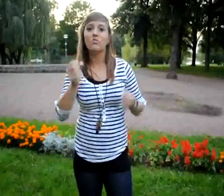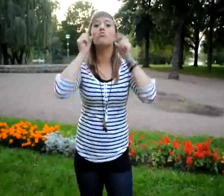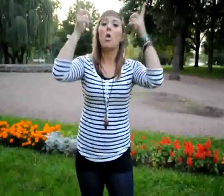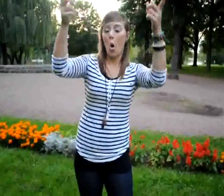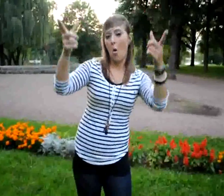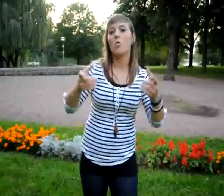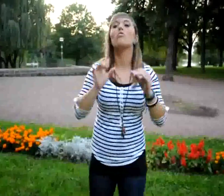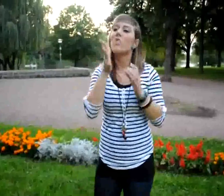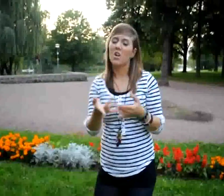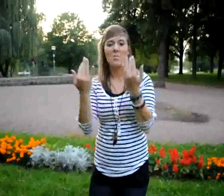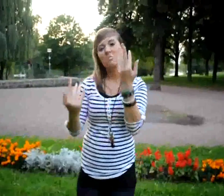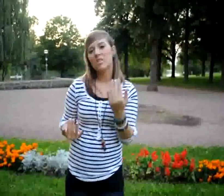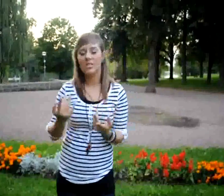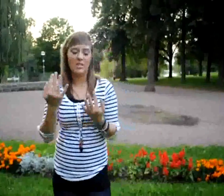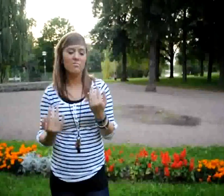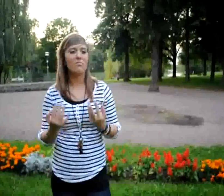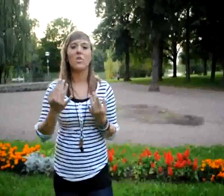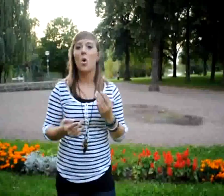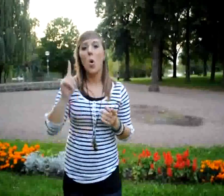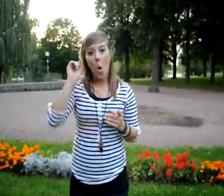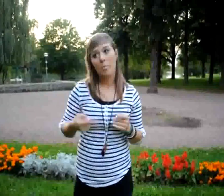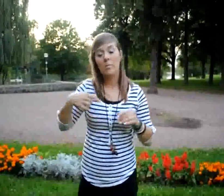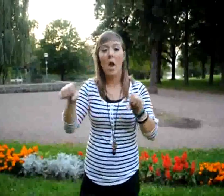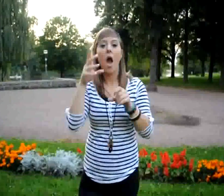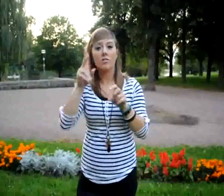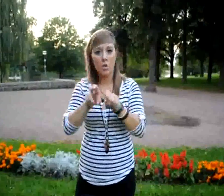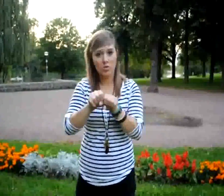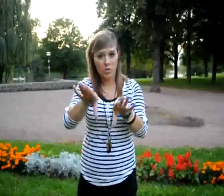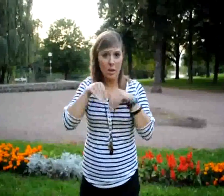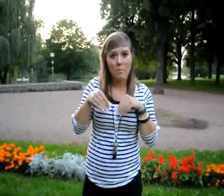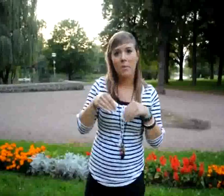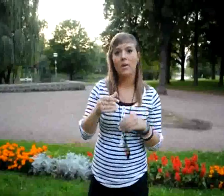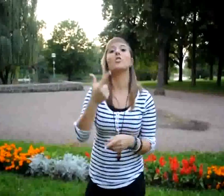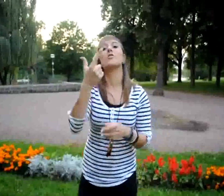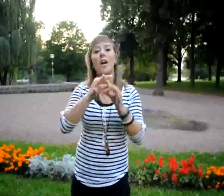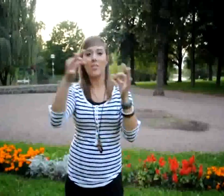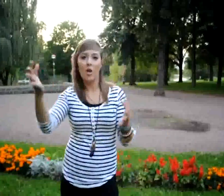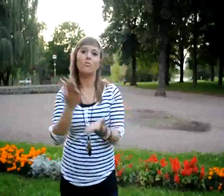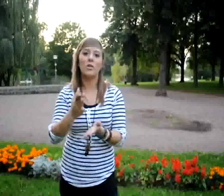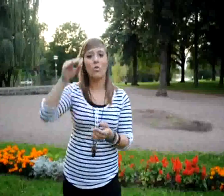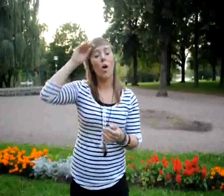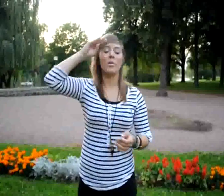ziemlich schlau mit einer Schwäche für Mathematik. Und ob sie mich für Hansa Rostock wohl nimmt. Zwei Tage später schon